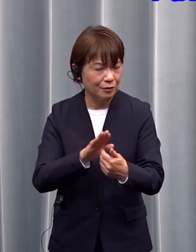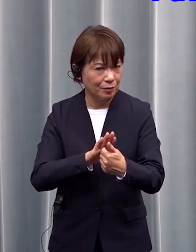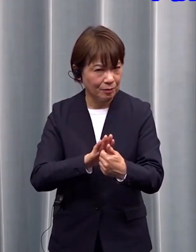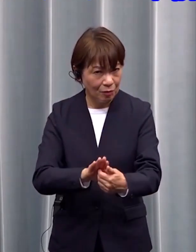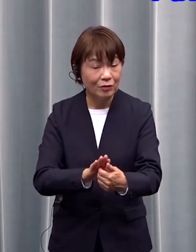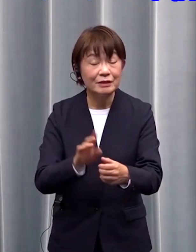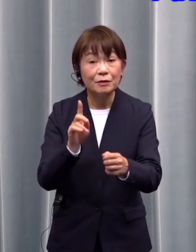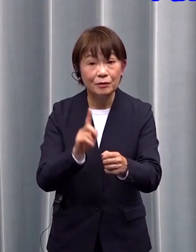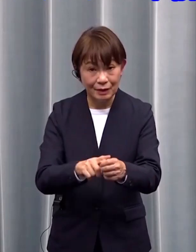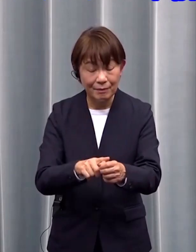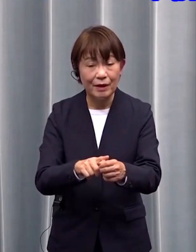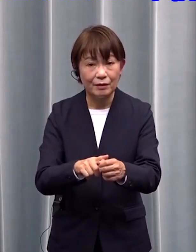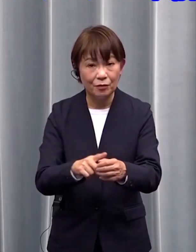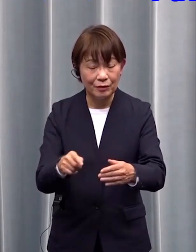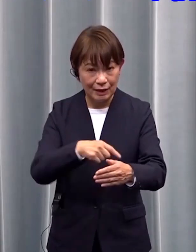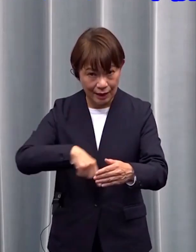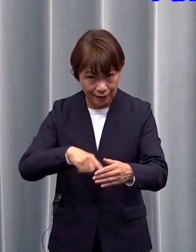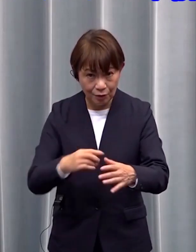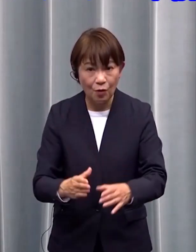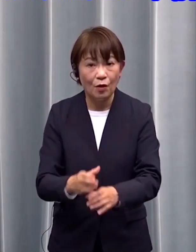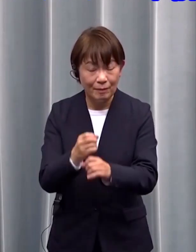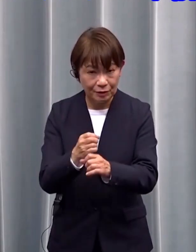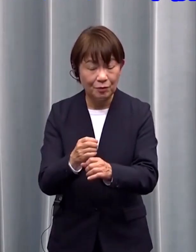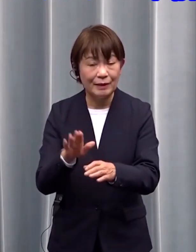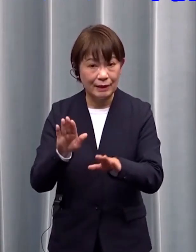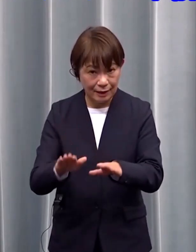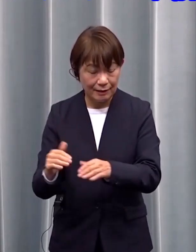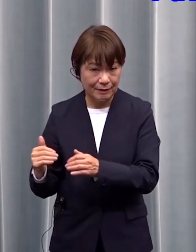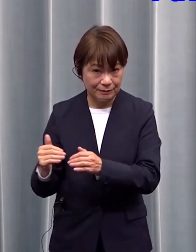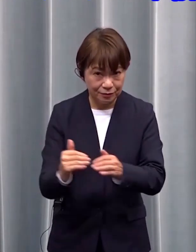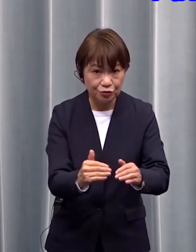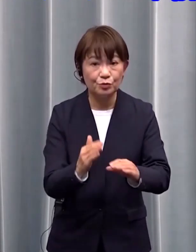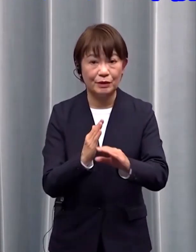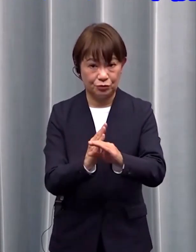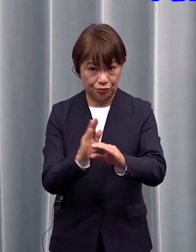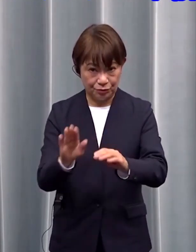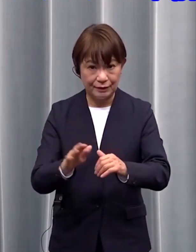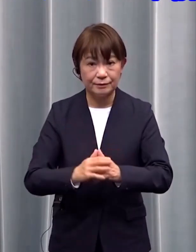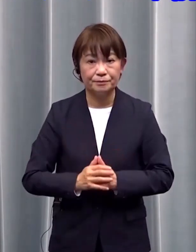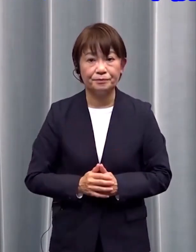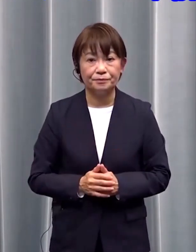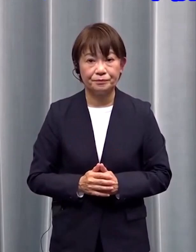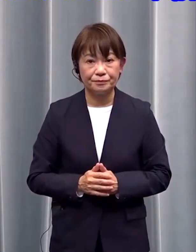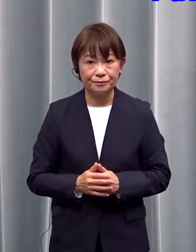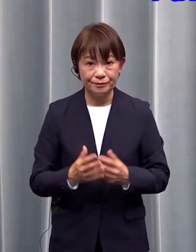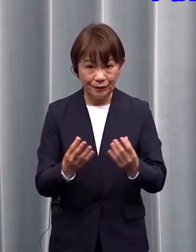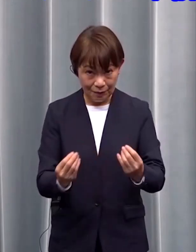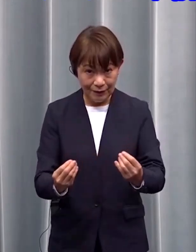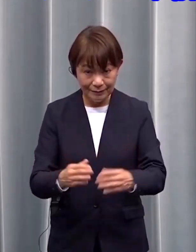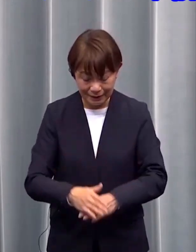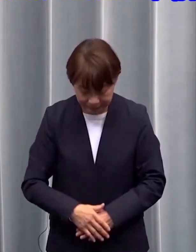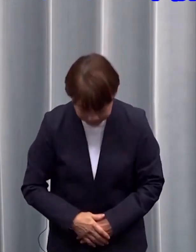ね、現在対策を加速化しておるところでございます。 終了いたします。ありがとうございました。